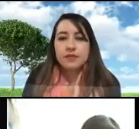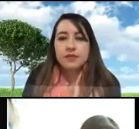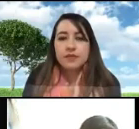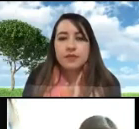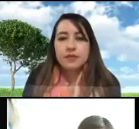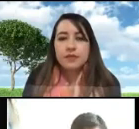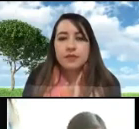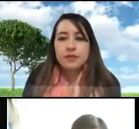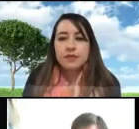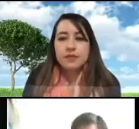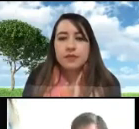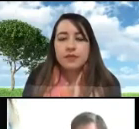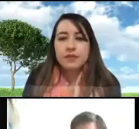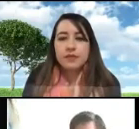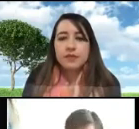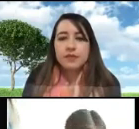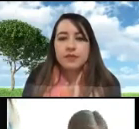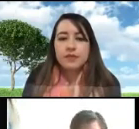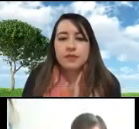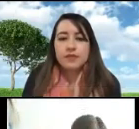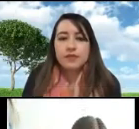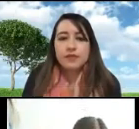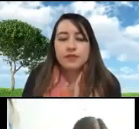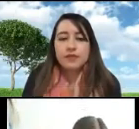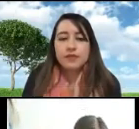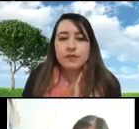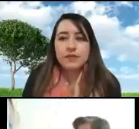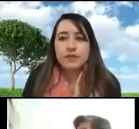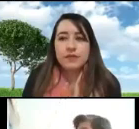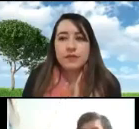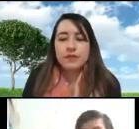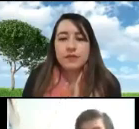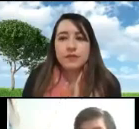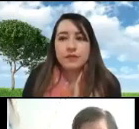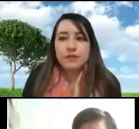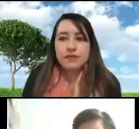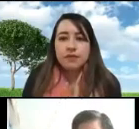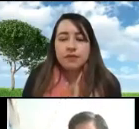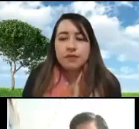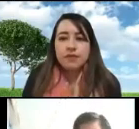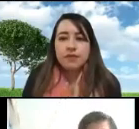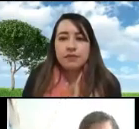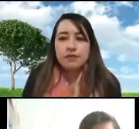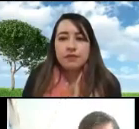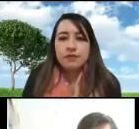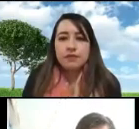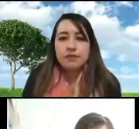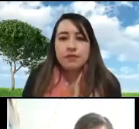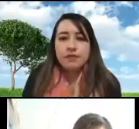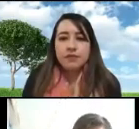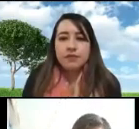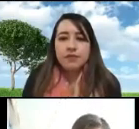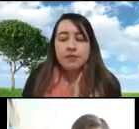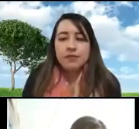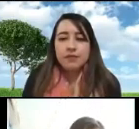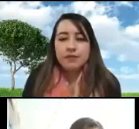temperatura y clima. 31 de los participantes acertaron. ¡Wow! Esto está increíble. Y